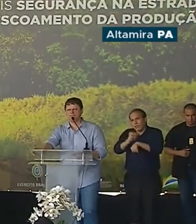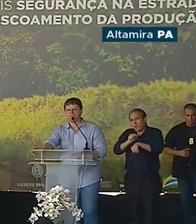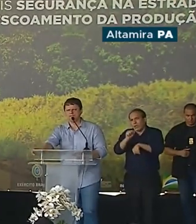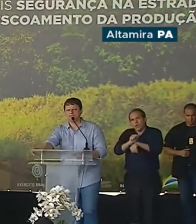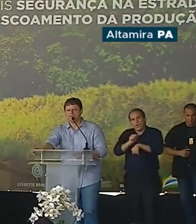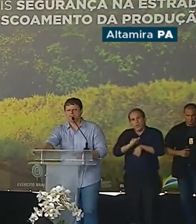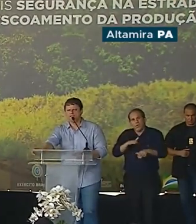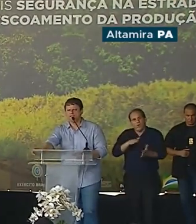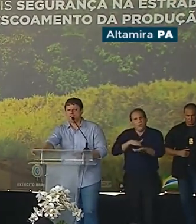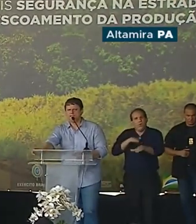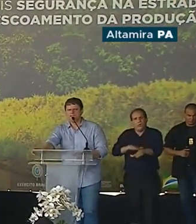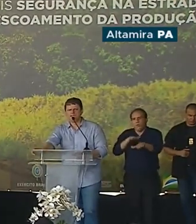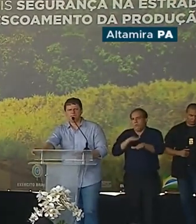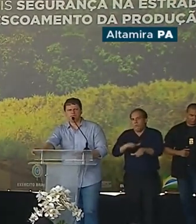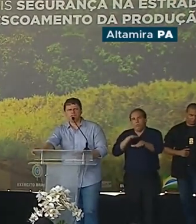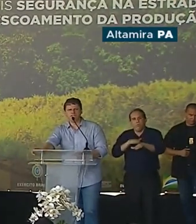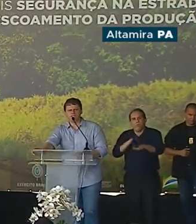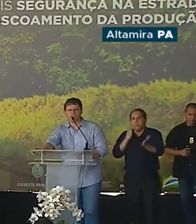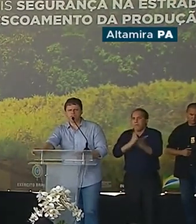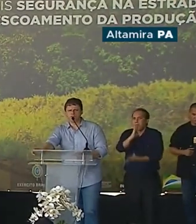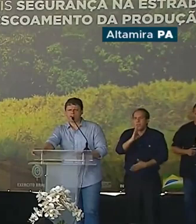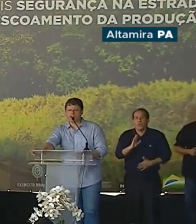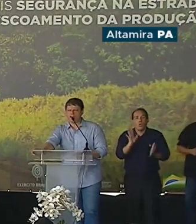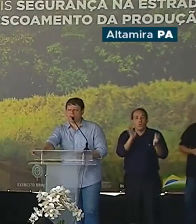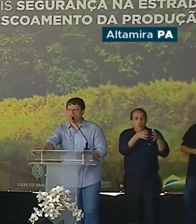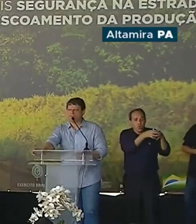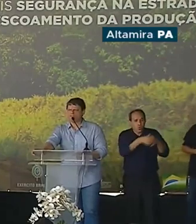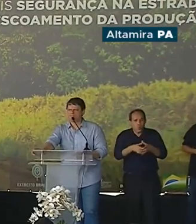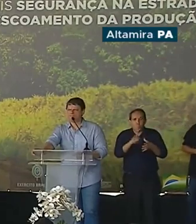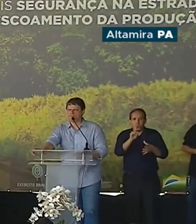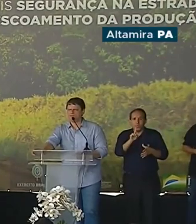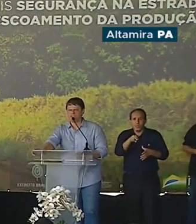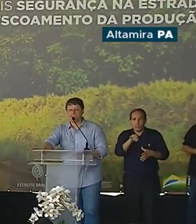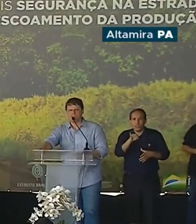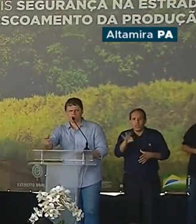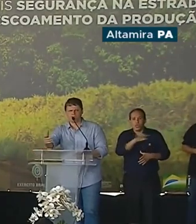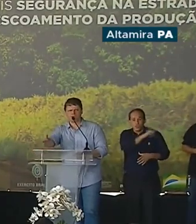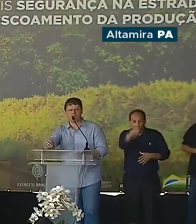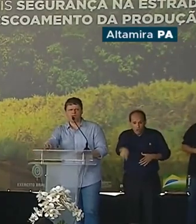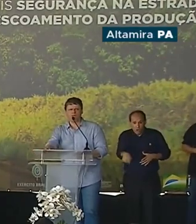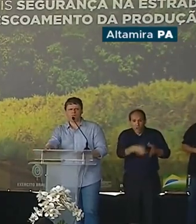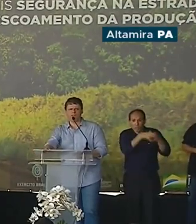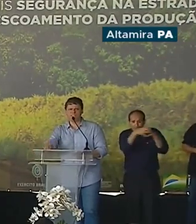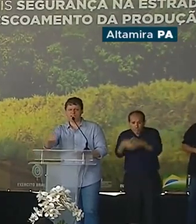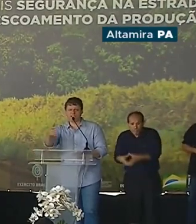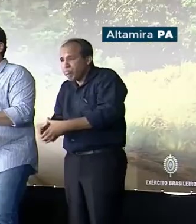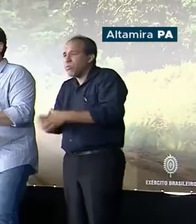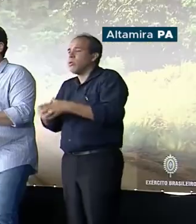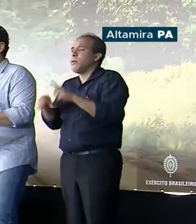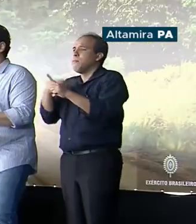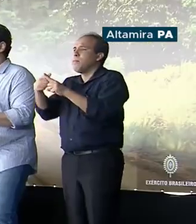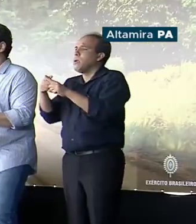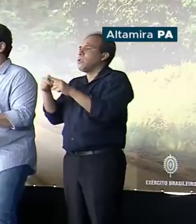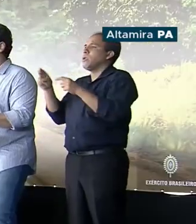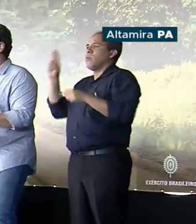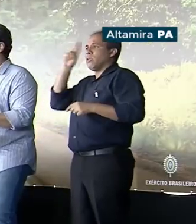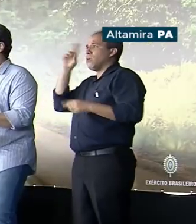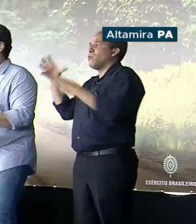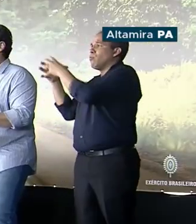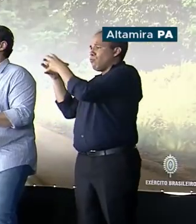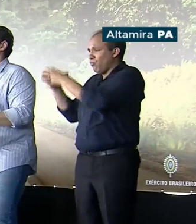passar. E a equipe do DENIT veio para cá, nós viemos para cá, o Exército veio para cá.